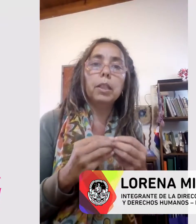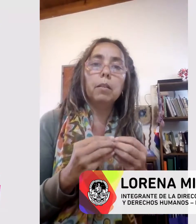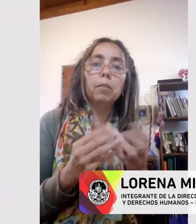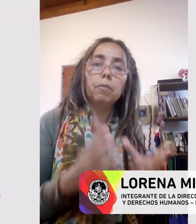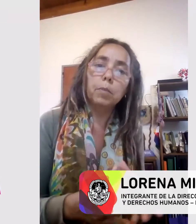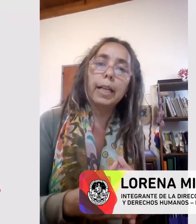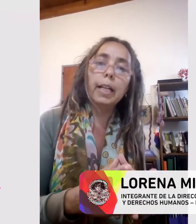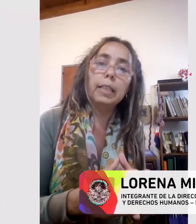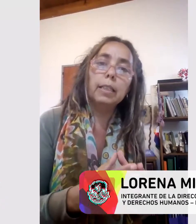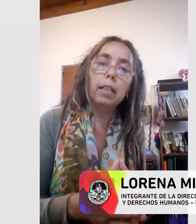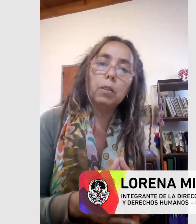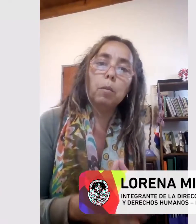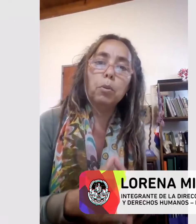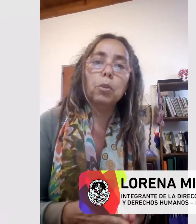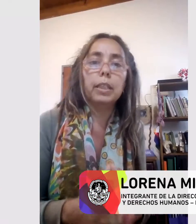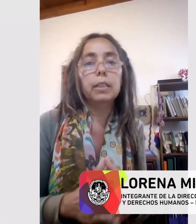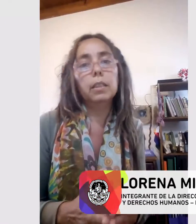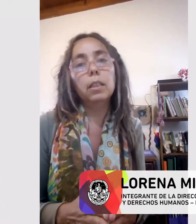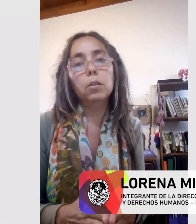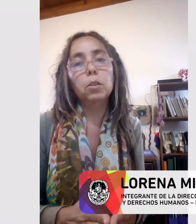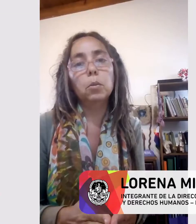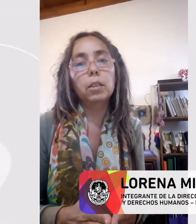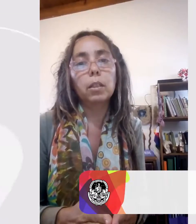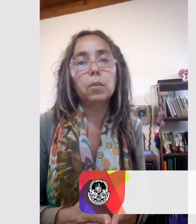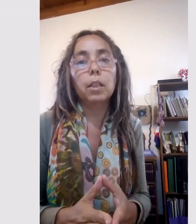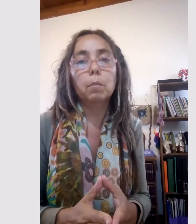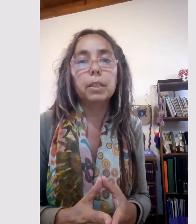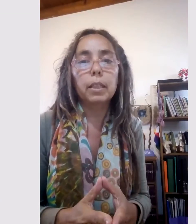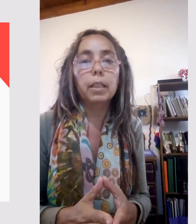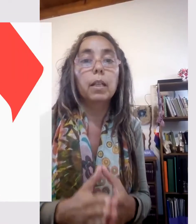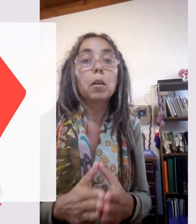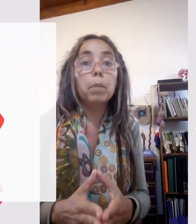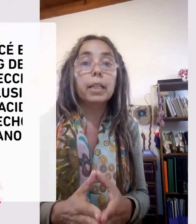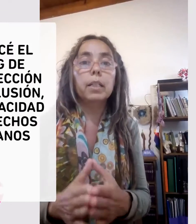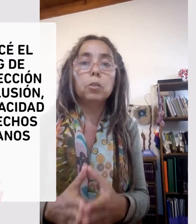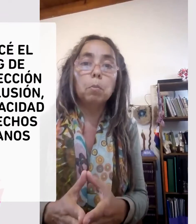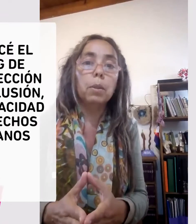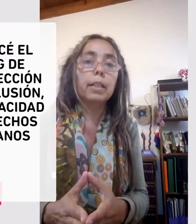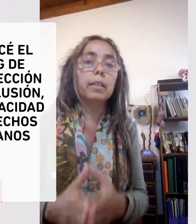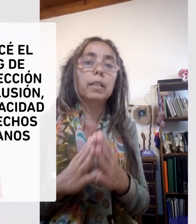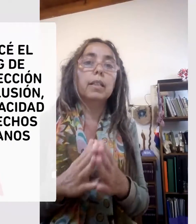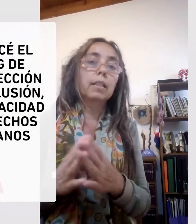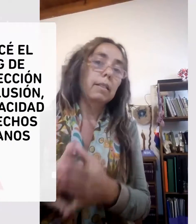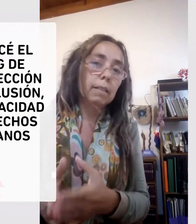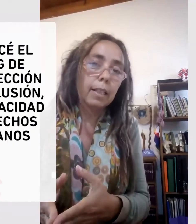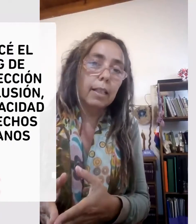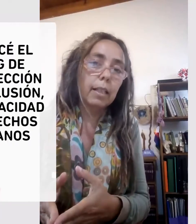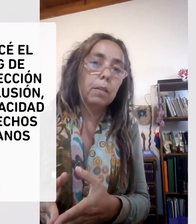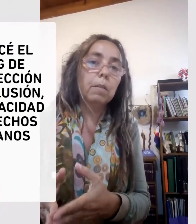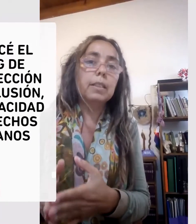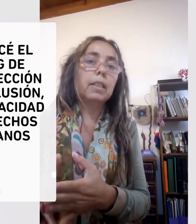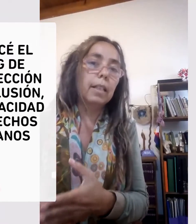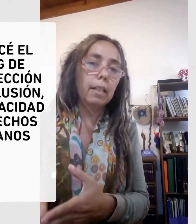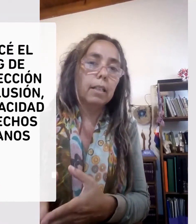de garantizarles los apoyos que necesitan los estudiantes con discapacidad para que ellos puedan estar